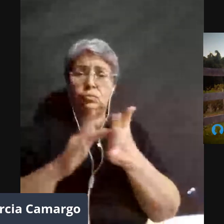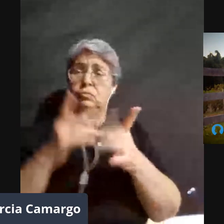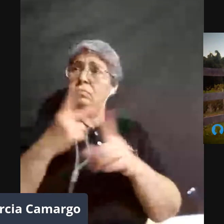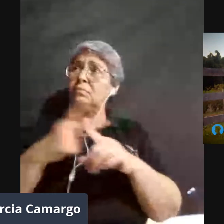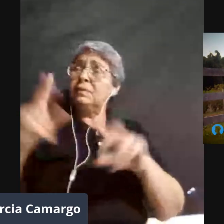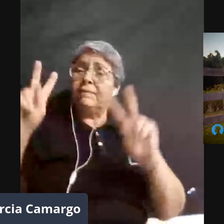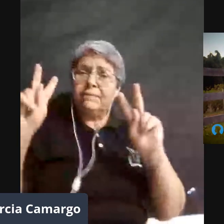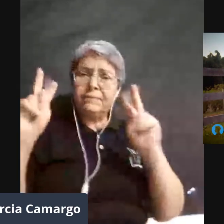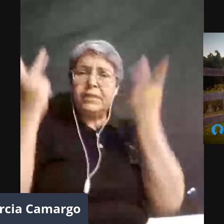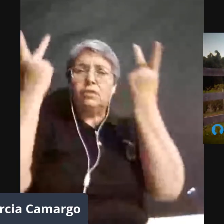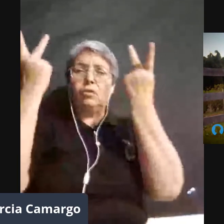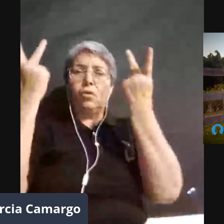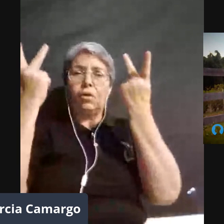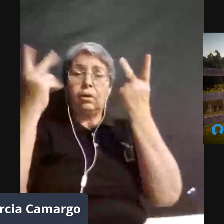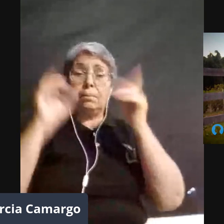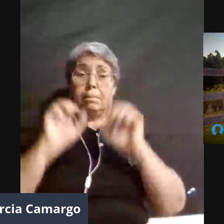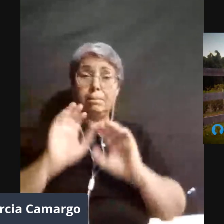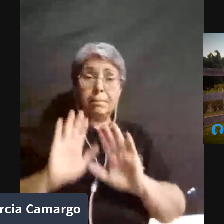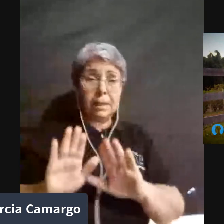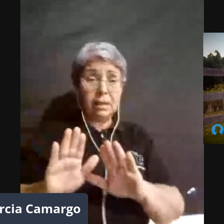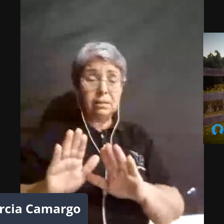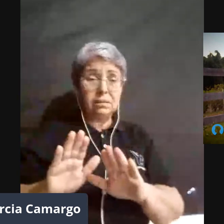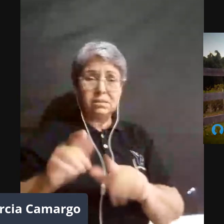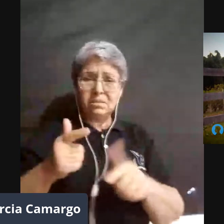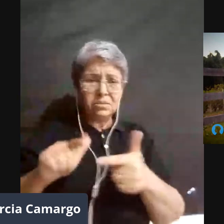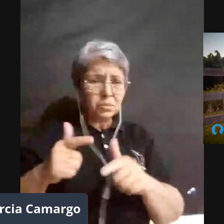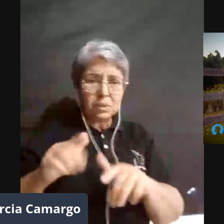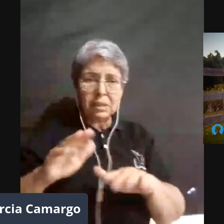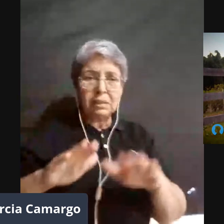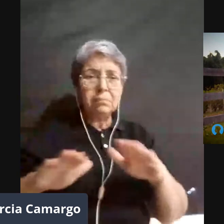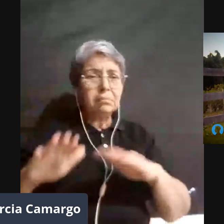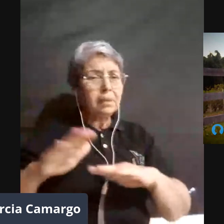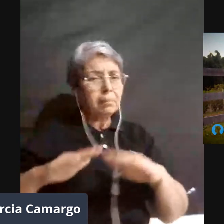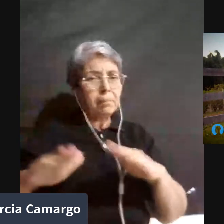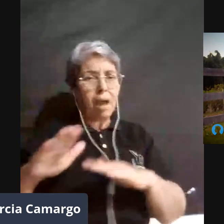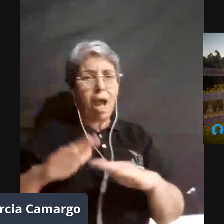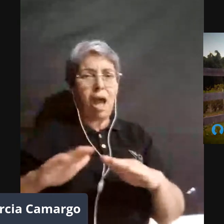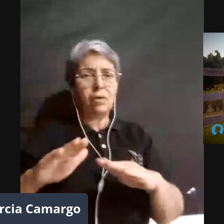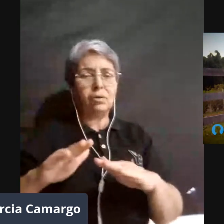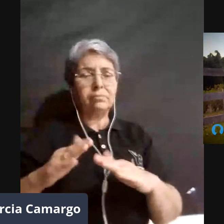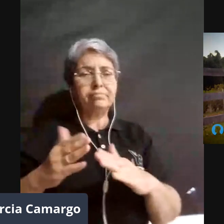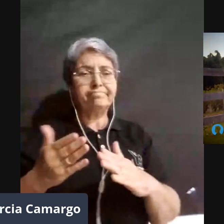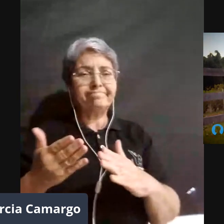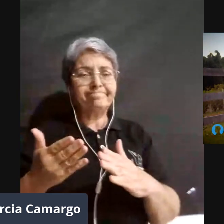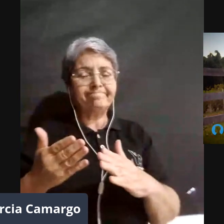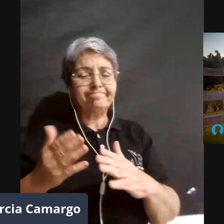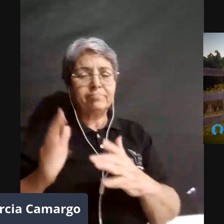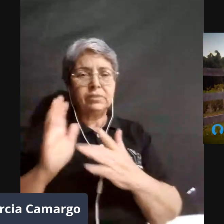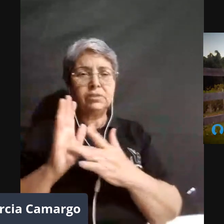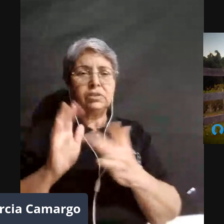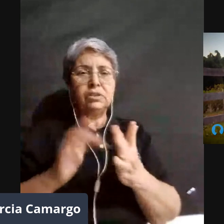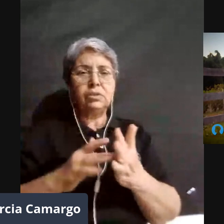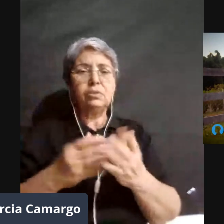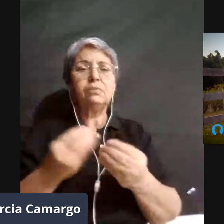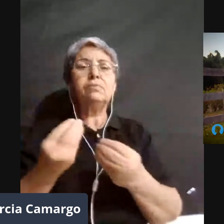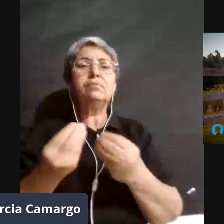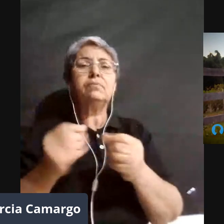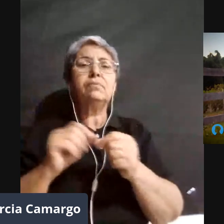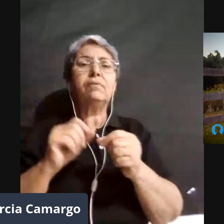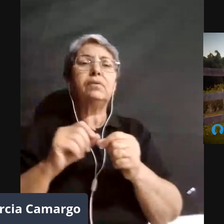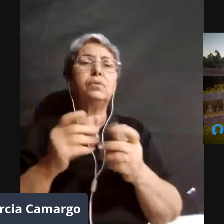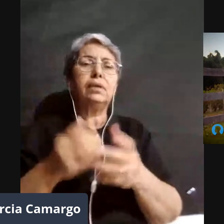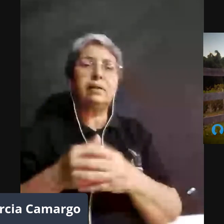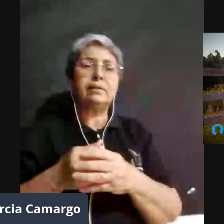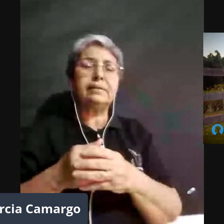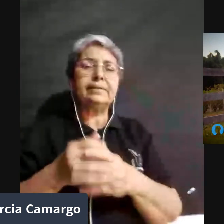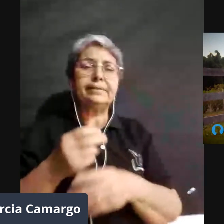se não há uma preparação, se não há essa mensagem, Jesus vai precisar admitir que ele se enganou e que, na